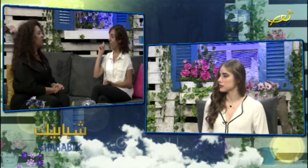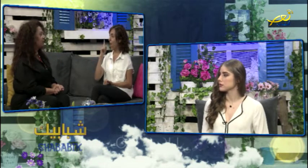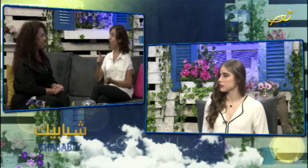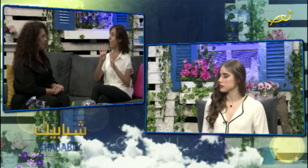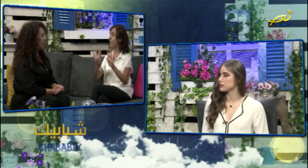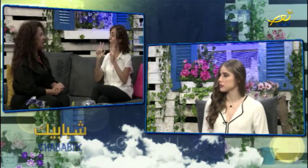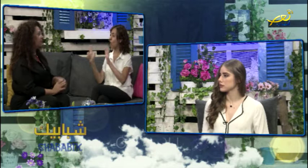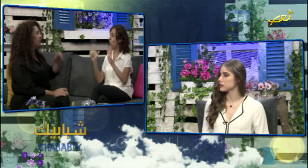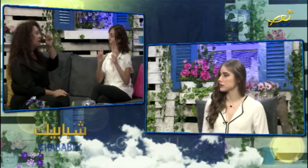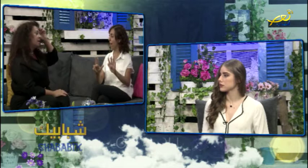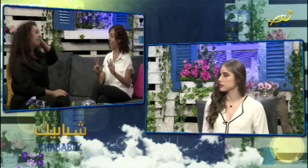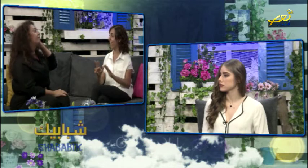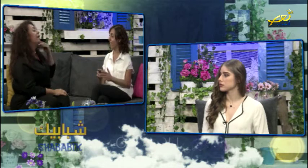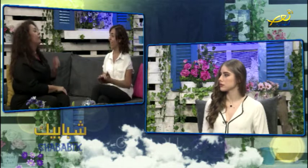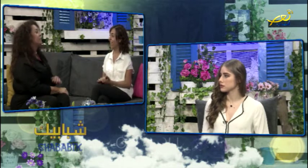جامعة جالودت ب